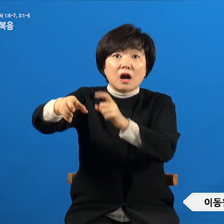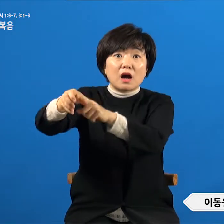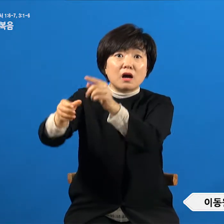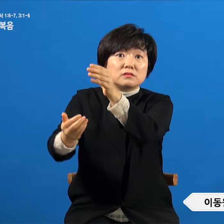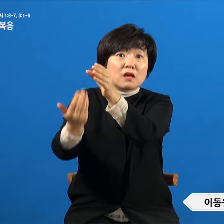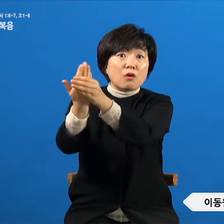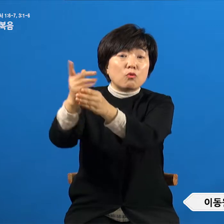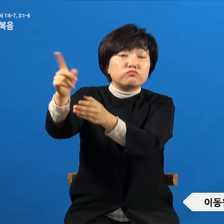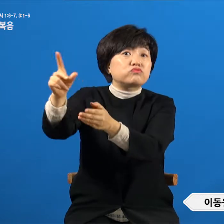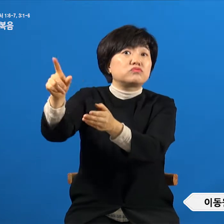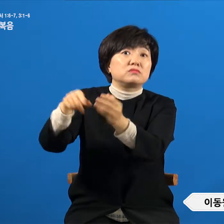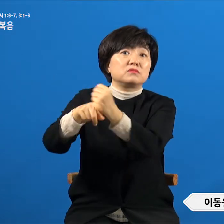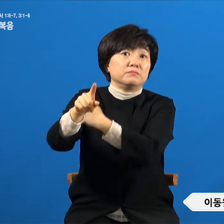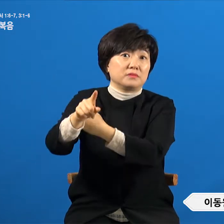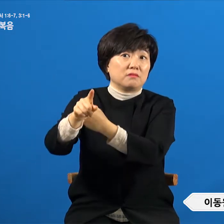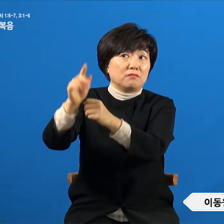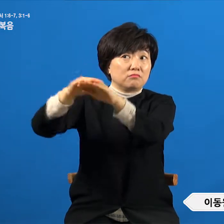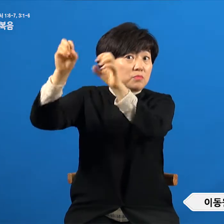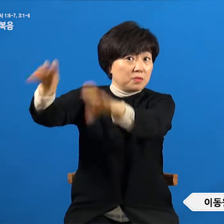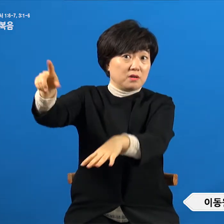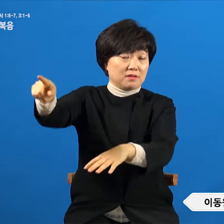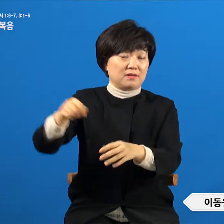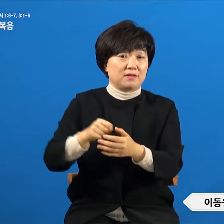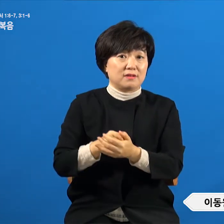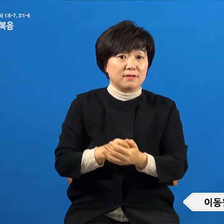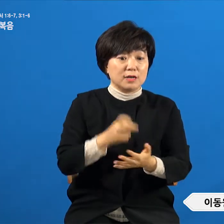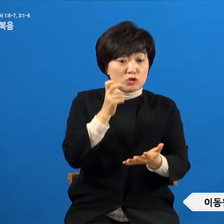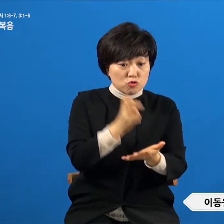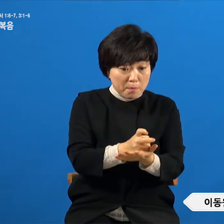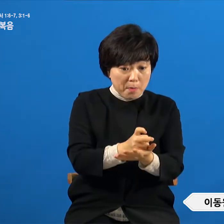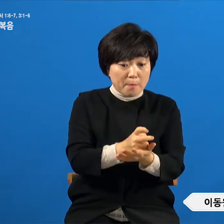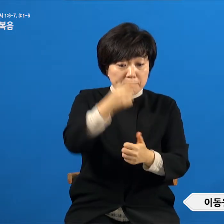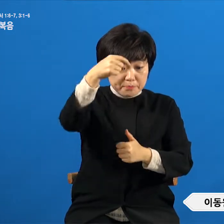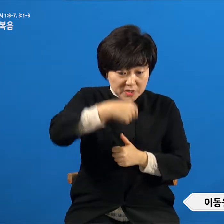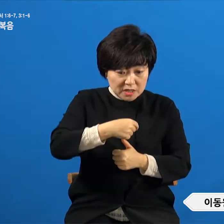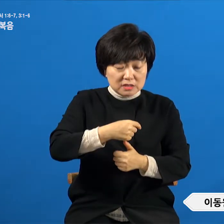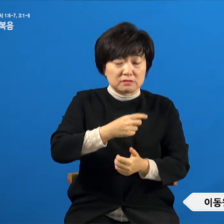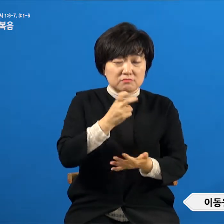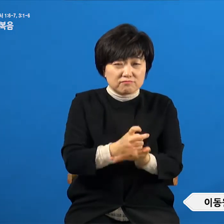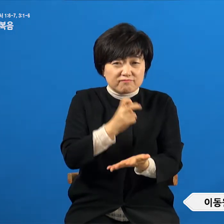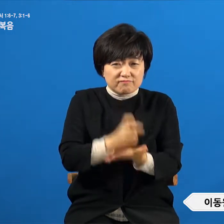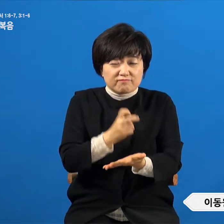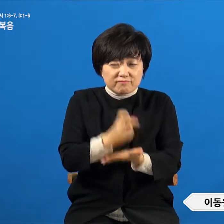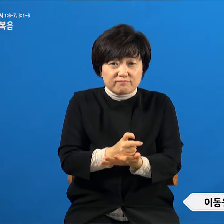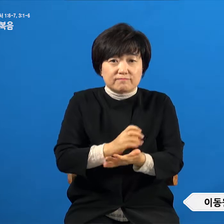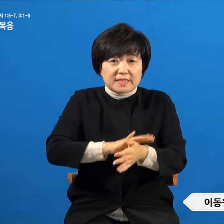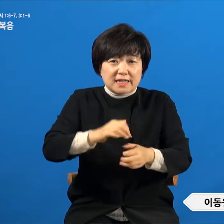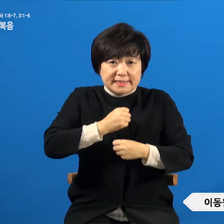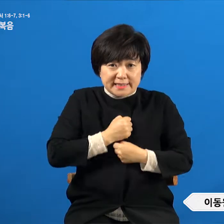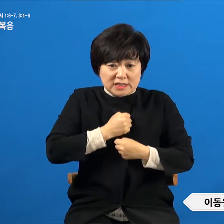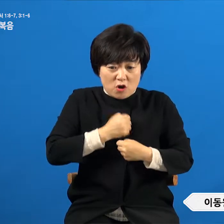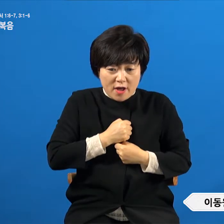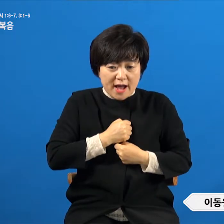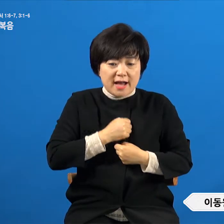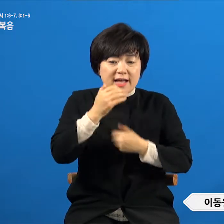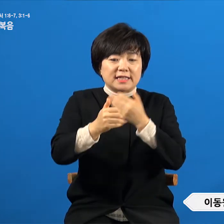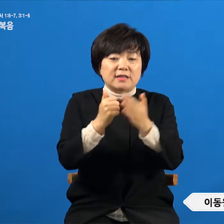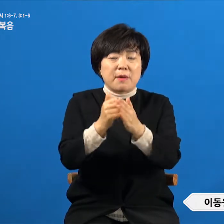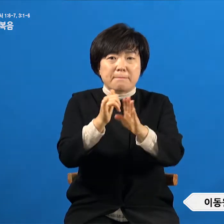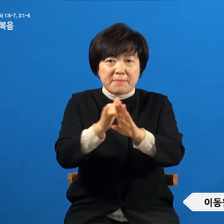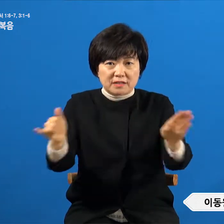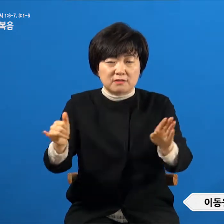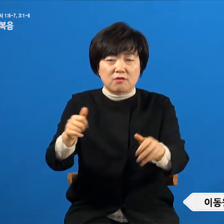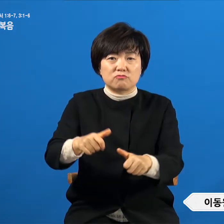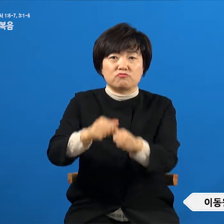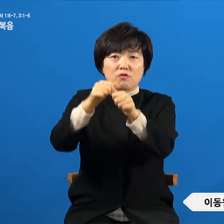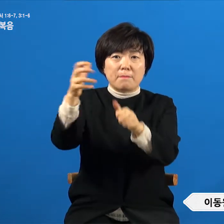있겠습니까? 또 그 밖에 율법이 요구하는 여러 계명들을 준수해야 하나님의 백성이 된다, 구원을 받을